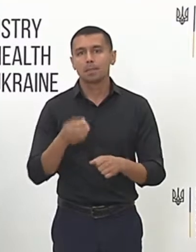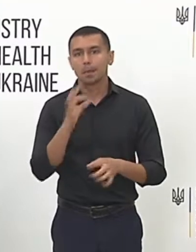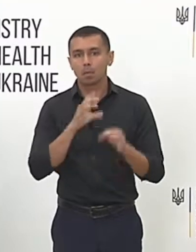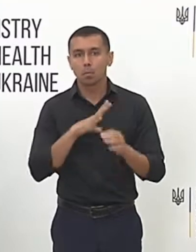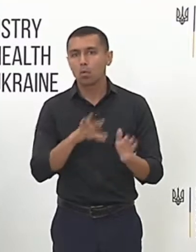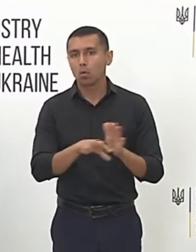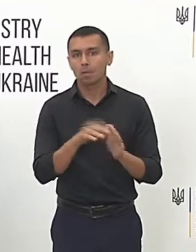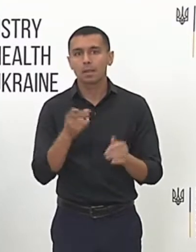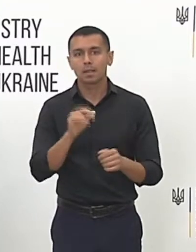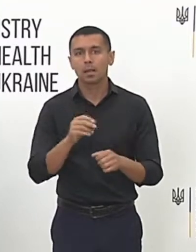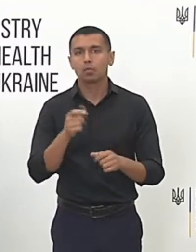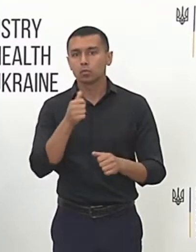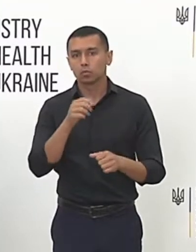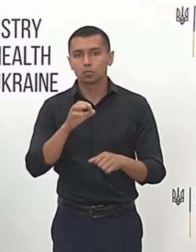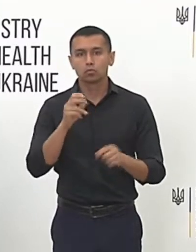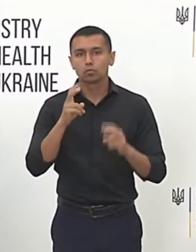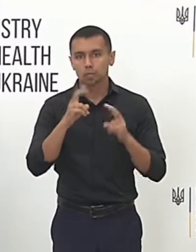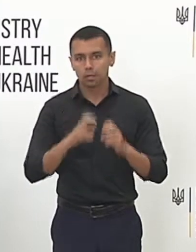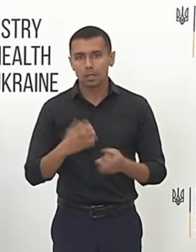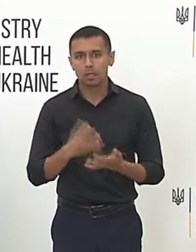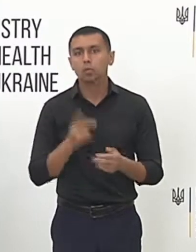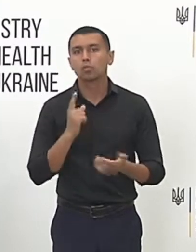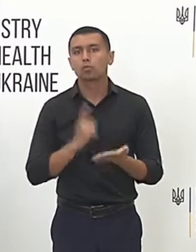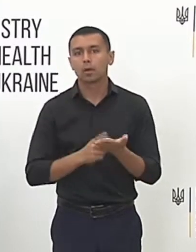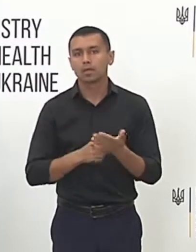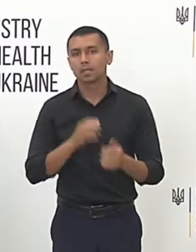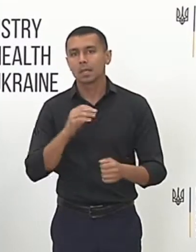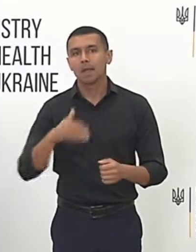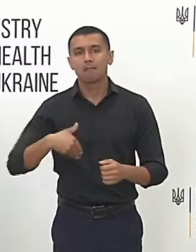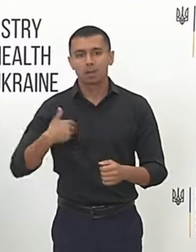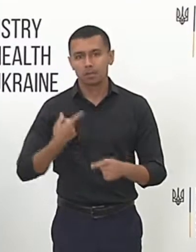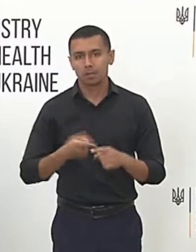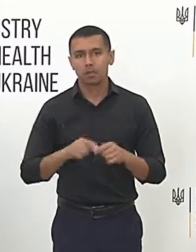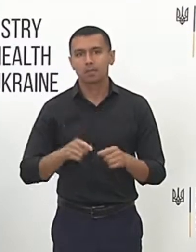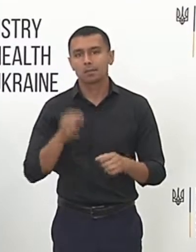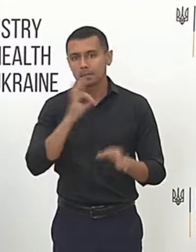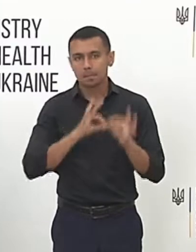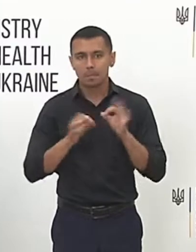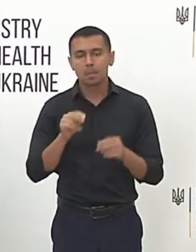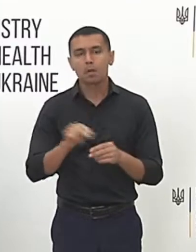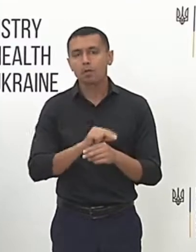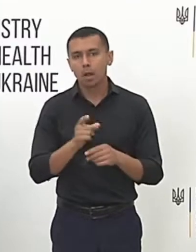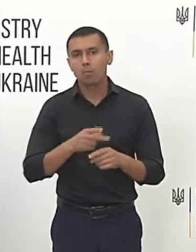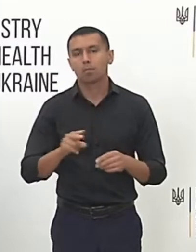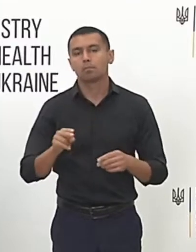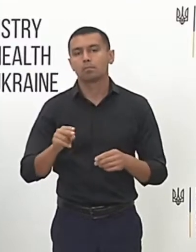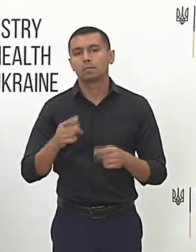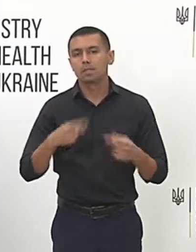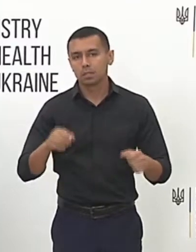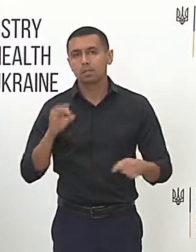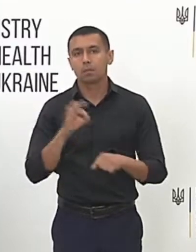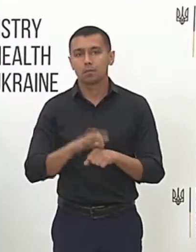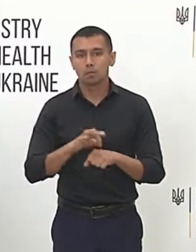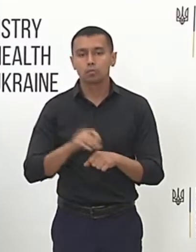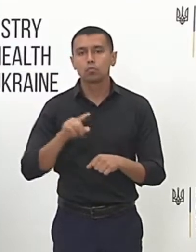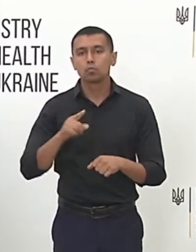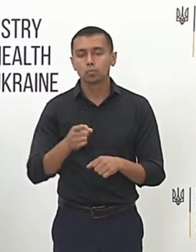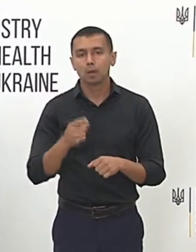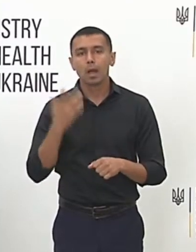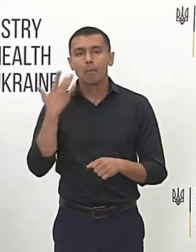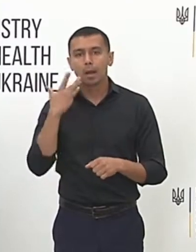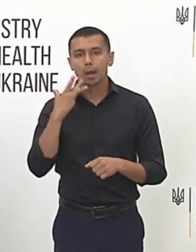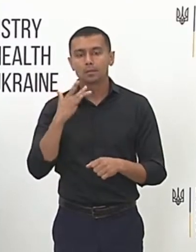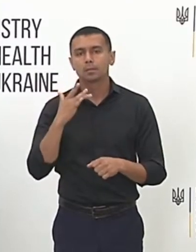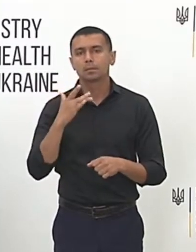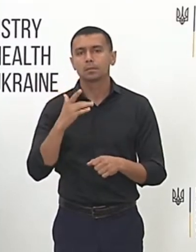були обрані для дослідження? Чи є докази ефективності цих препаратів при лікуванні або профілактиці інших захворювань? Чому